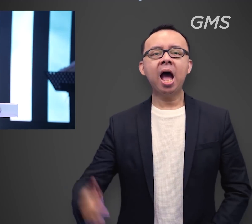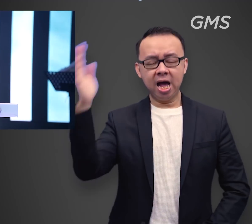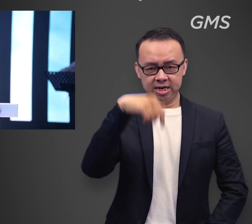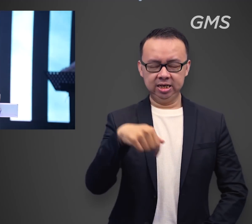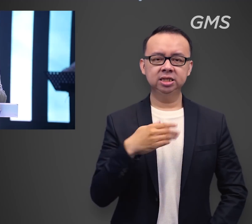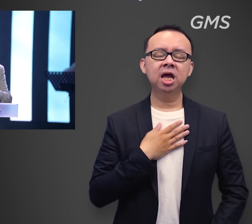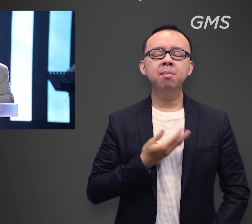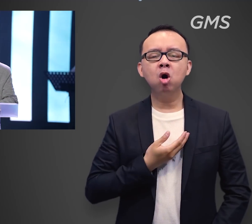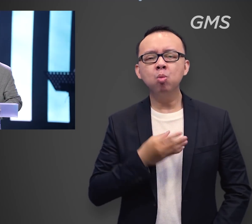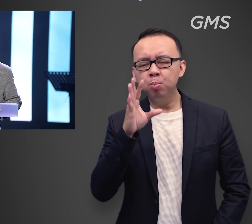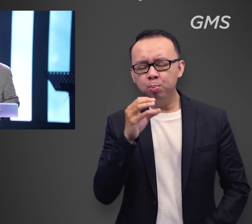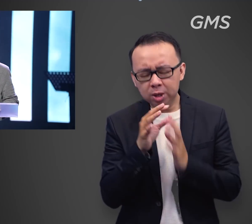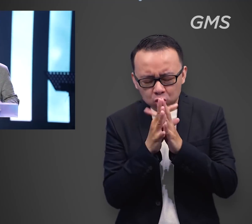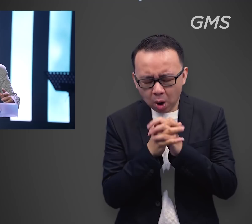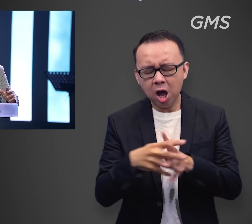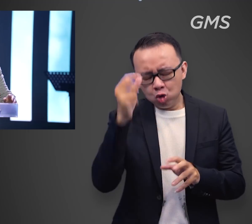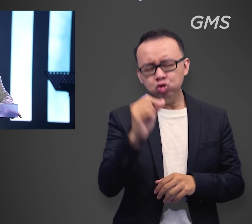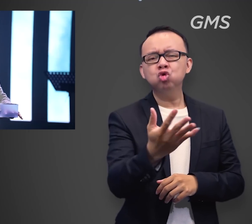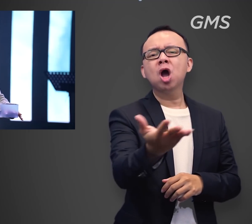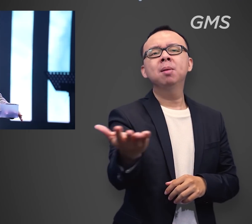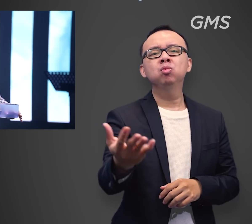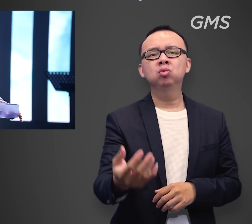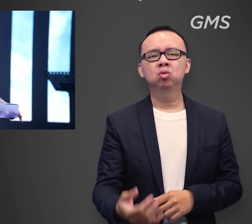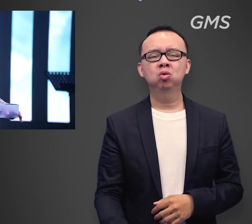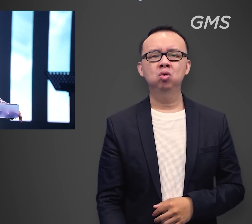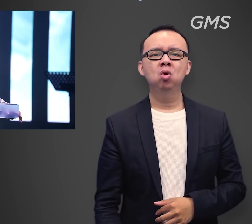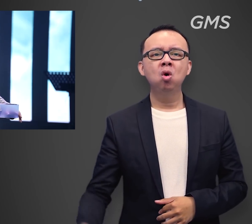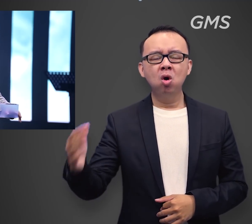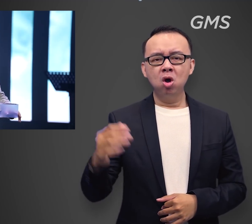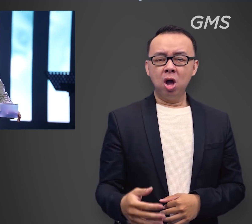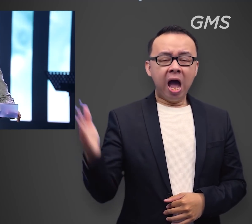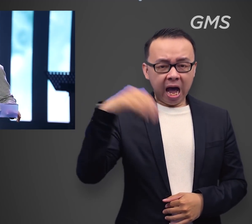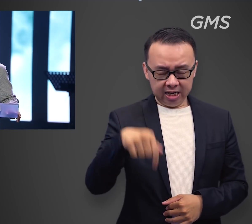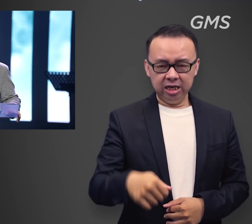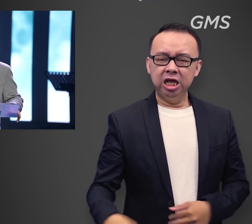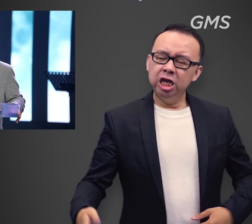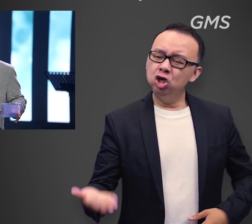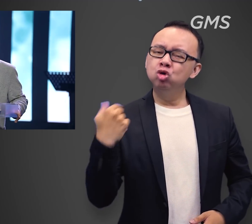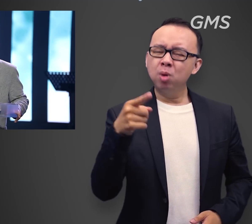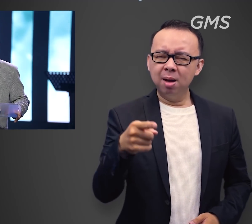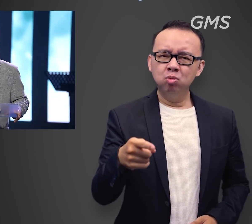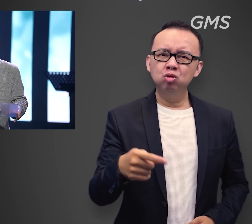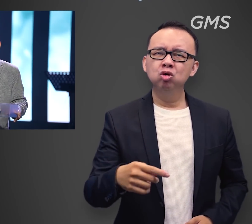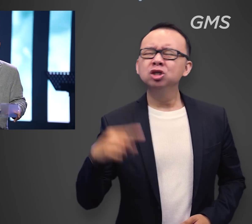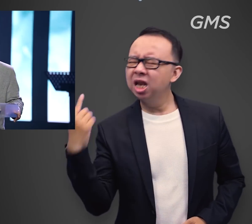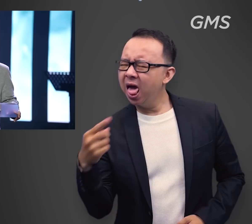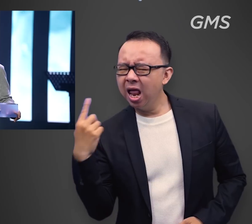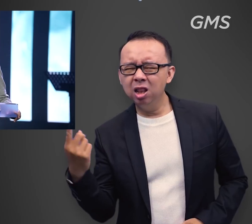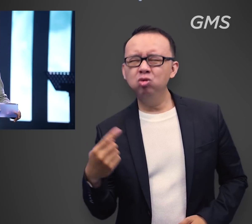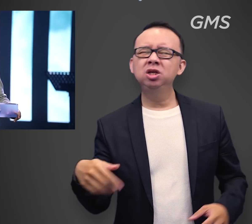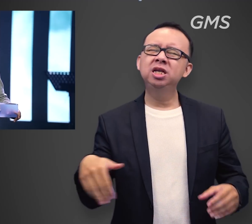saya mau berdoa bagi saudara-saudara yang hari ini kau tahu bahwa hidupmu selalu berada di dalam sebuah